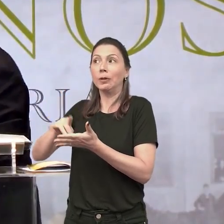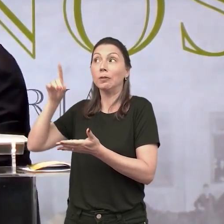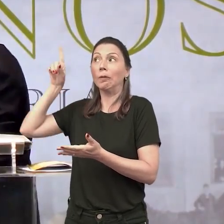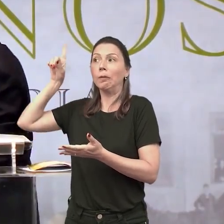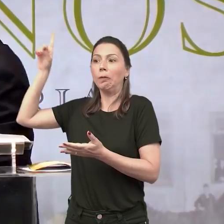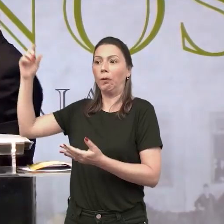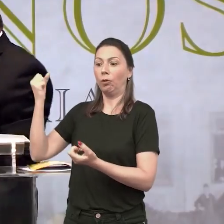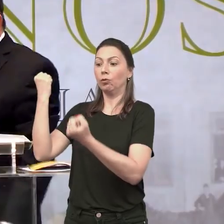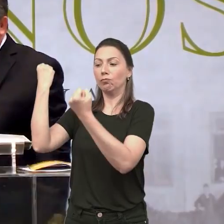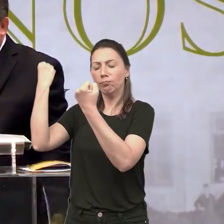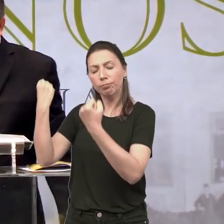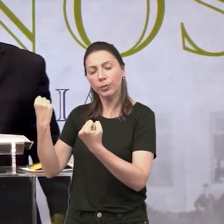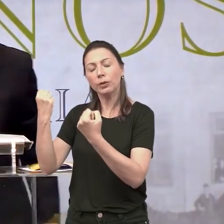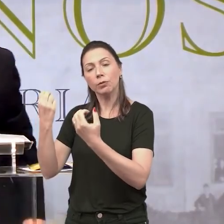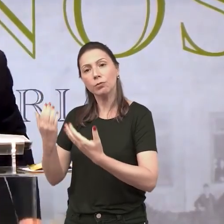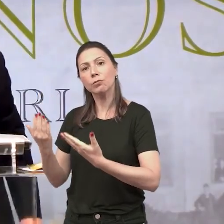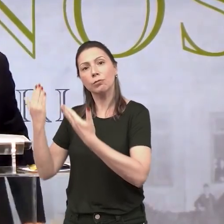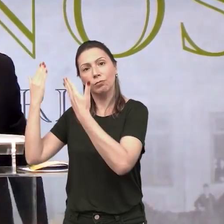aqui,